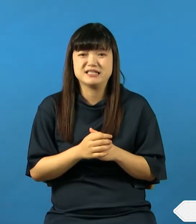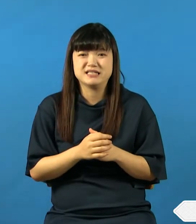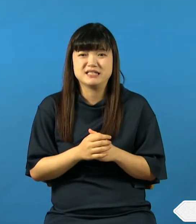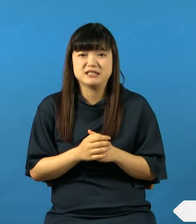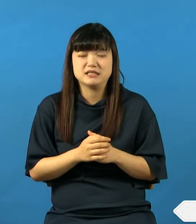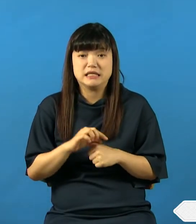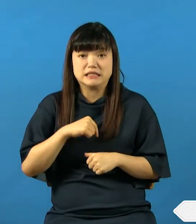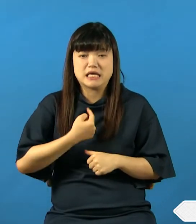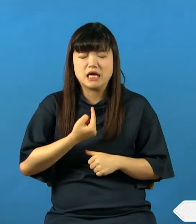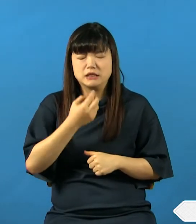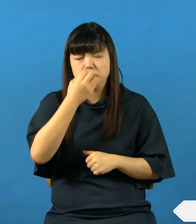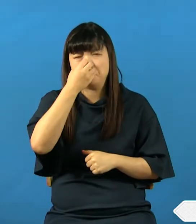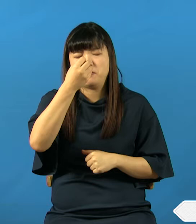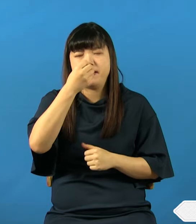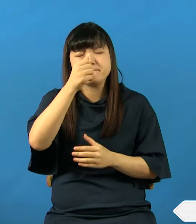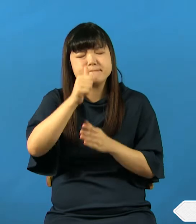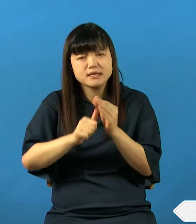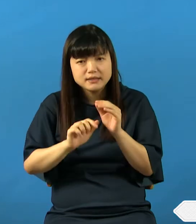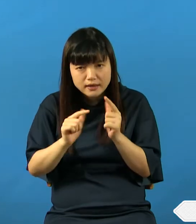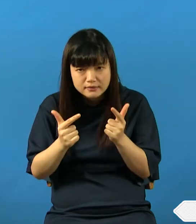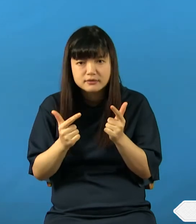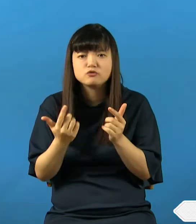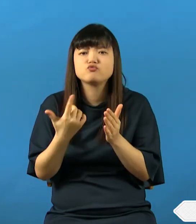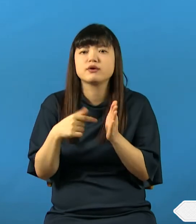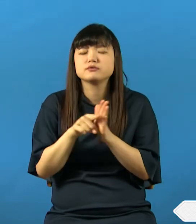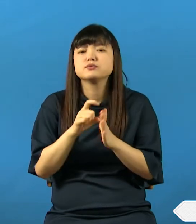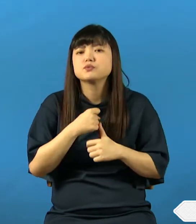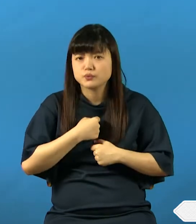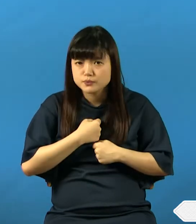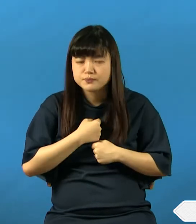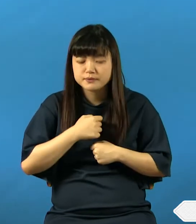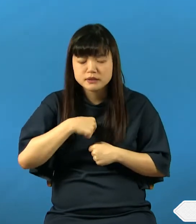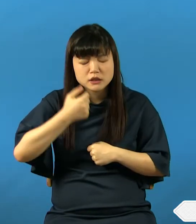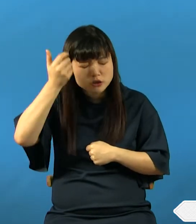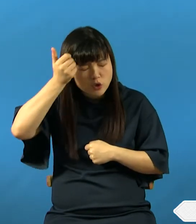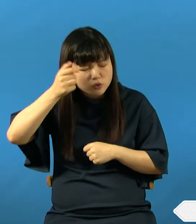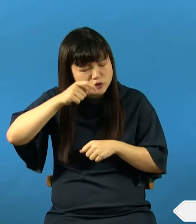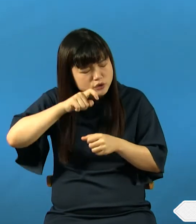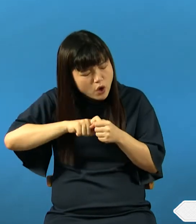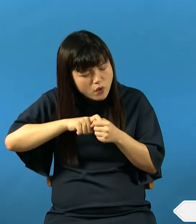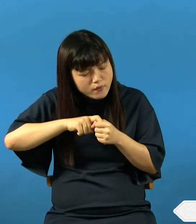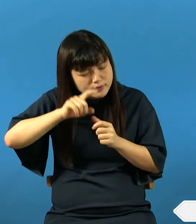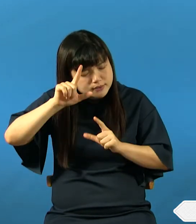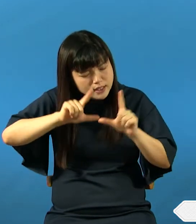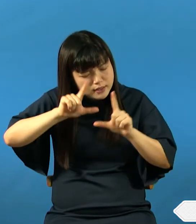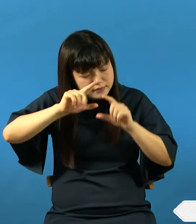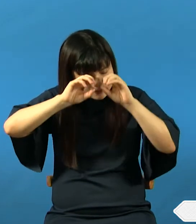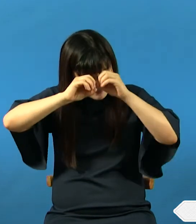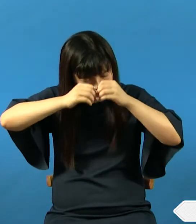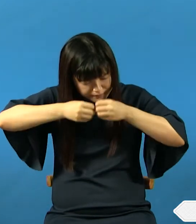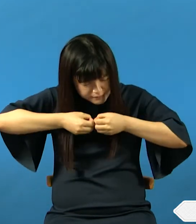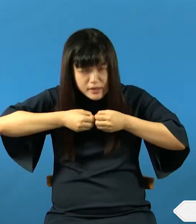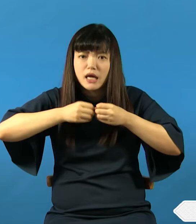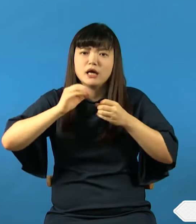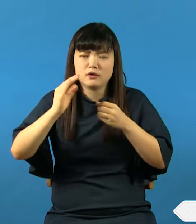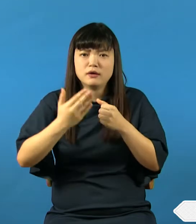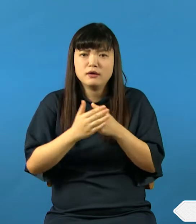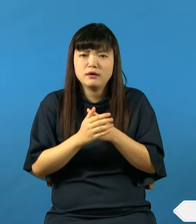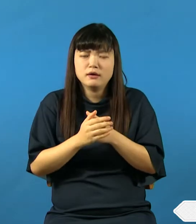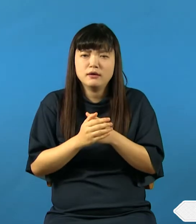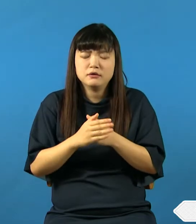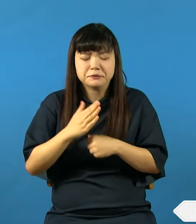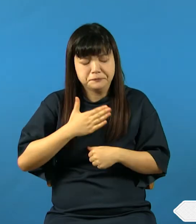자기 기만에 빠지지 않도록 조심해야 됩니다. 자신의 영적인 상태를 바로 바라보지